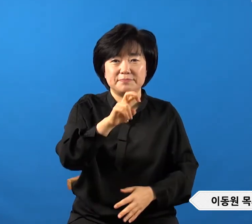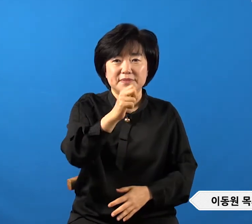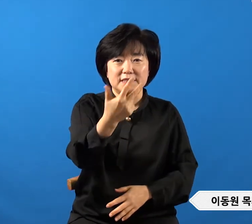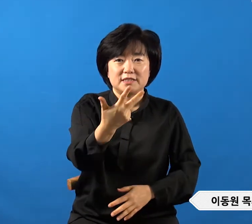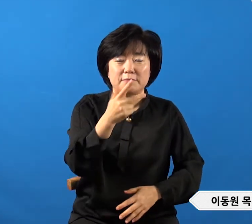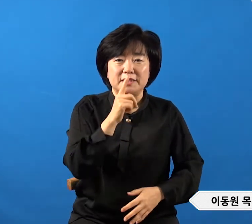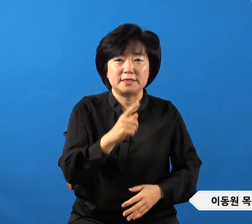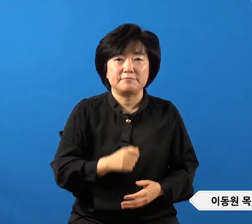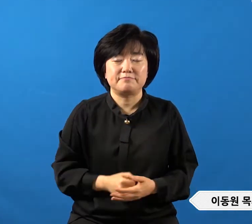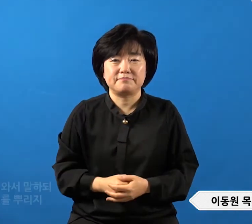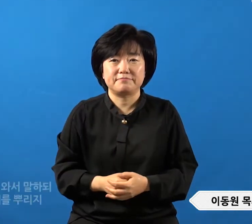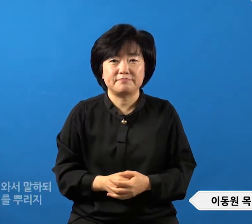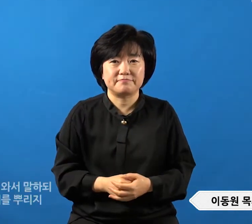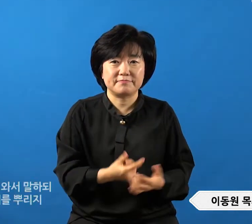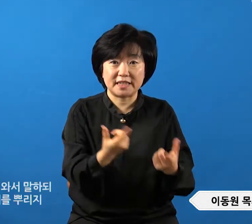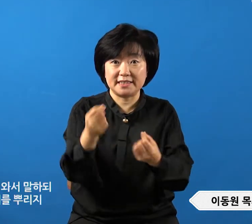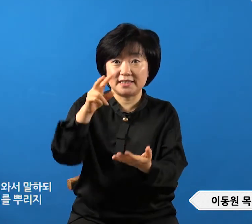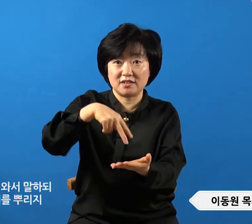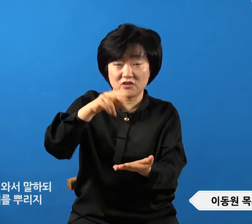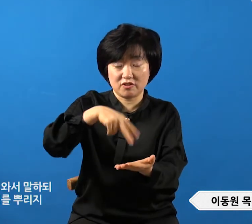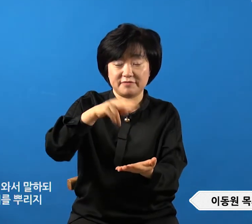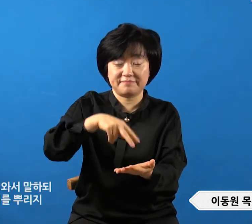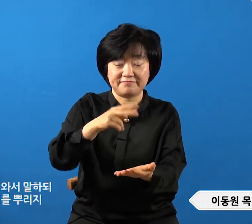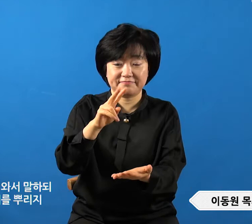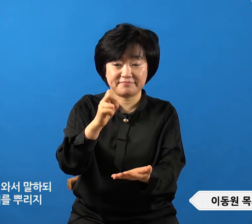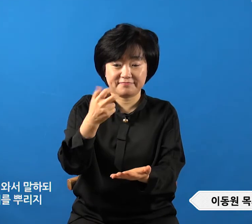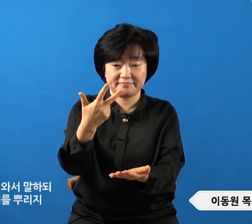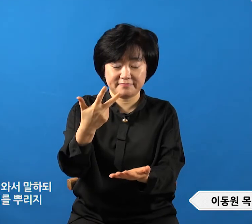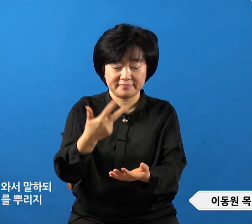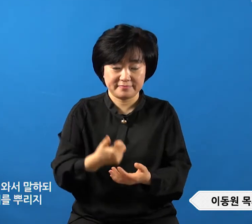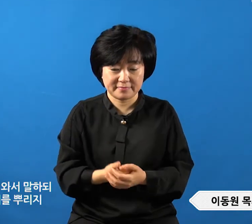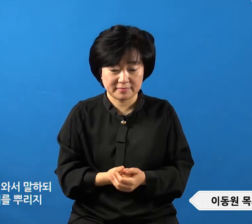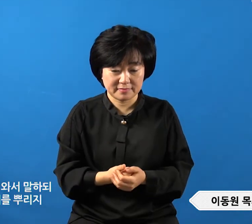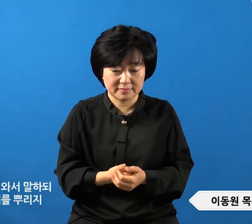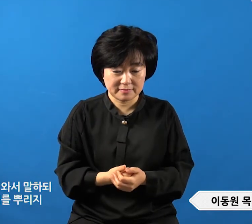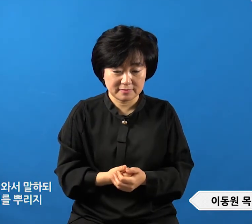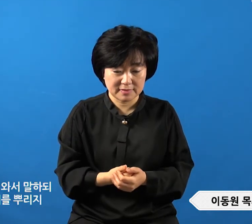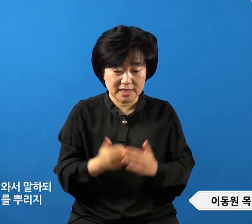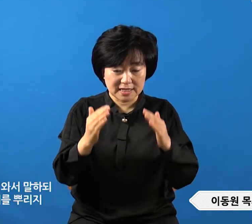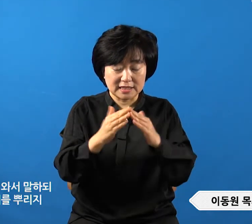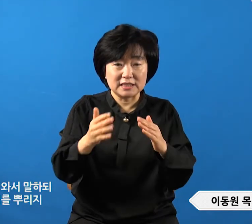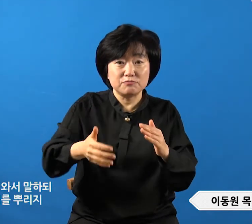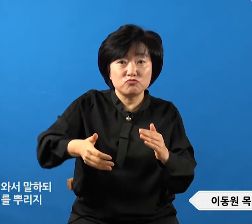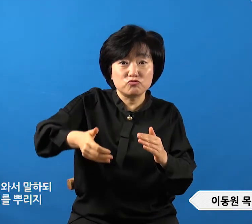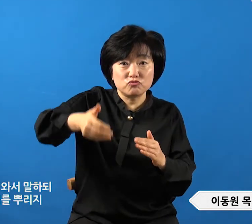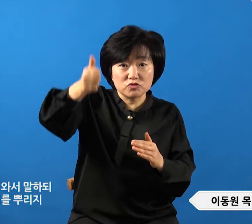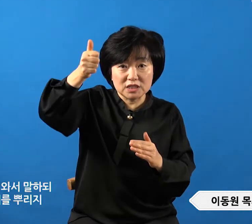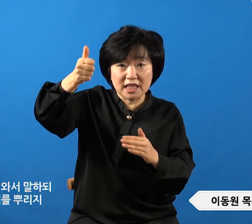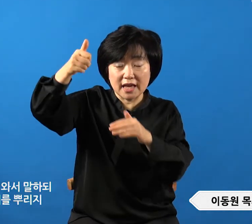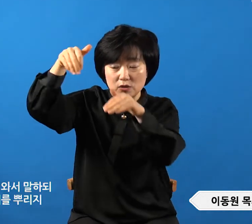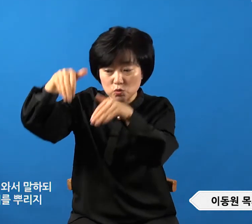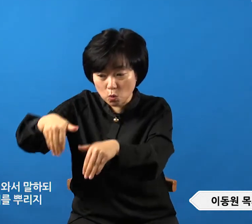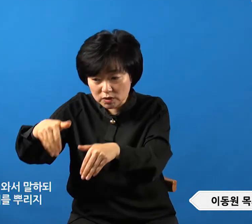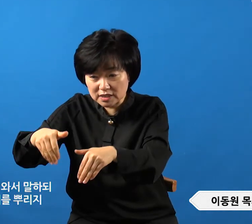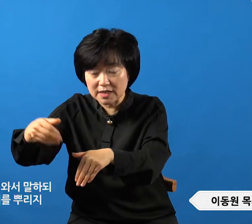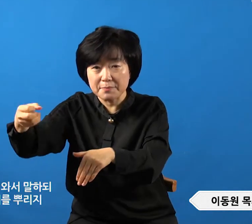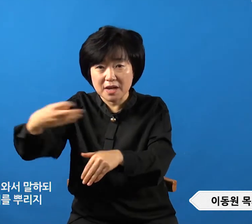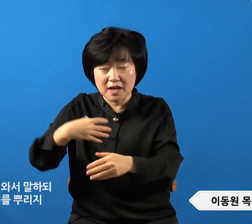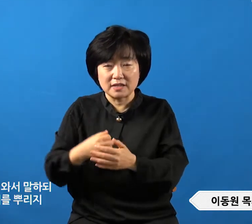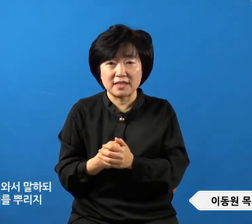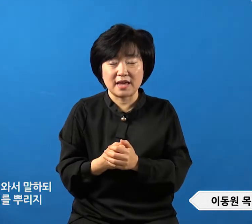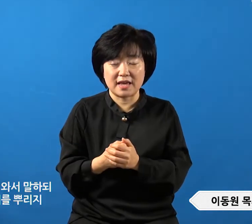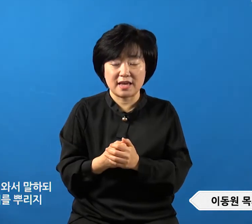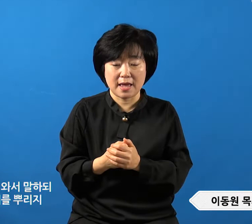27절의 말씀을 보십시오. 함께 같이 읽습니다. 27절입니다. 시작. 집주인의 종들이 와서 말하되